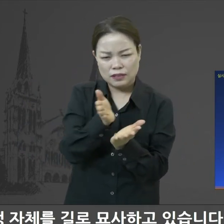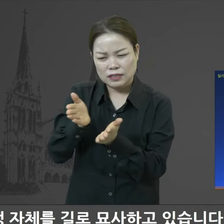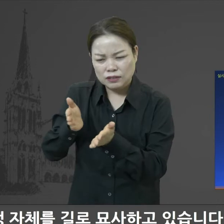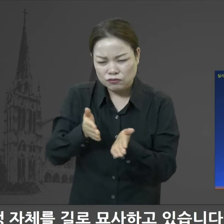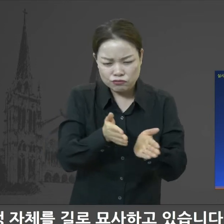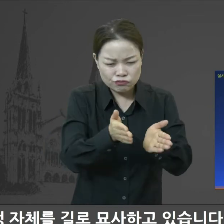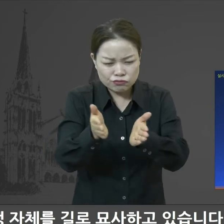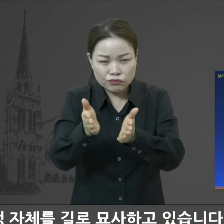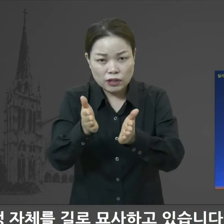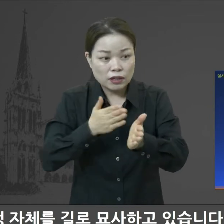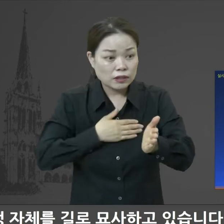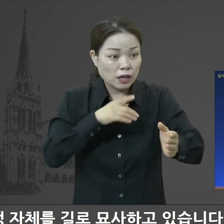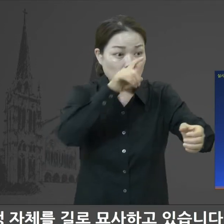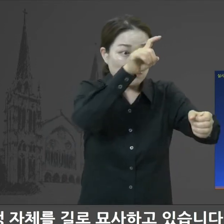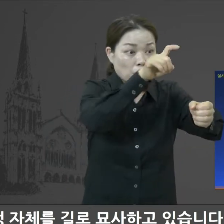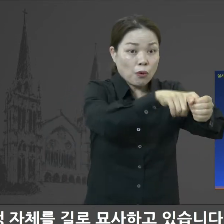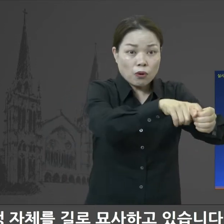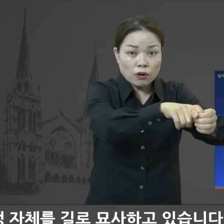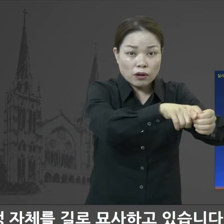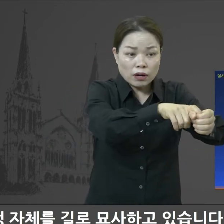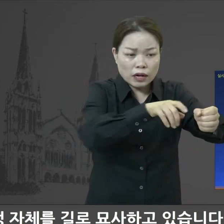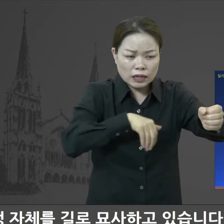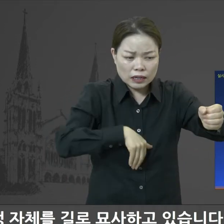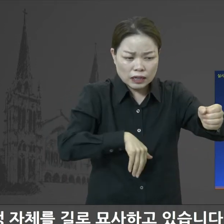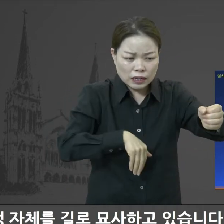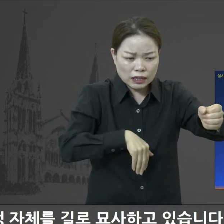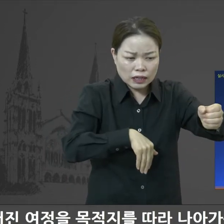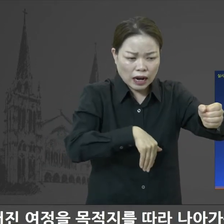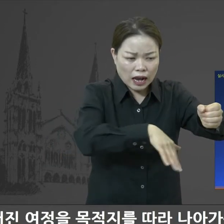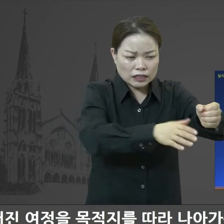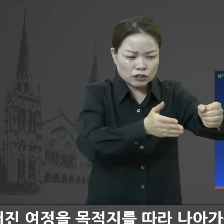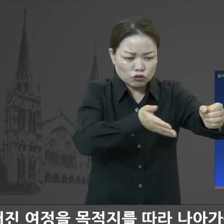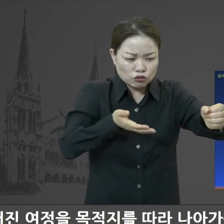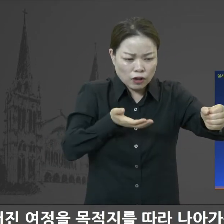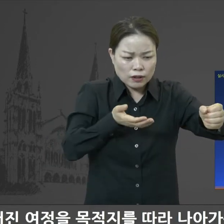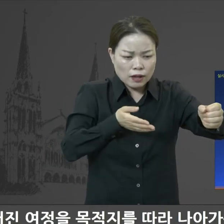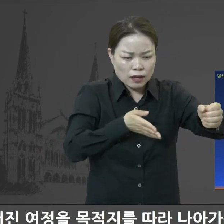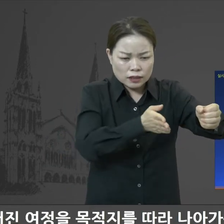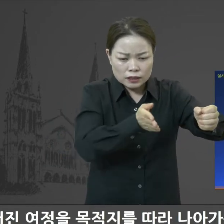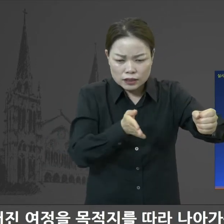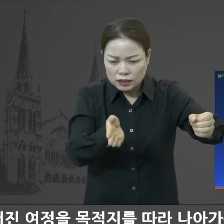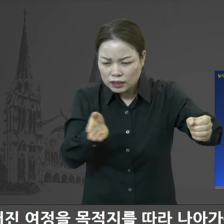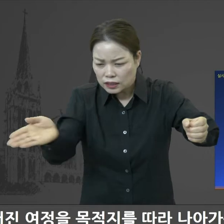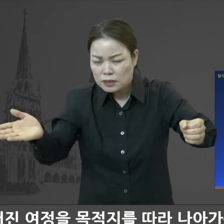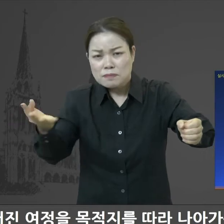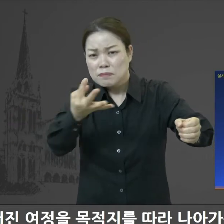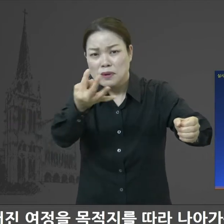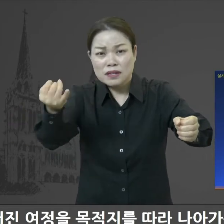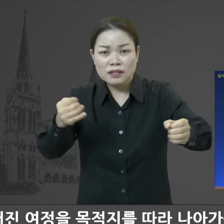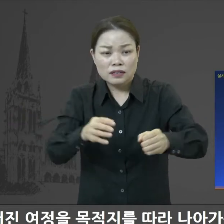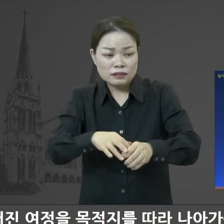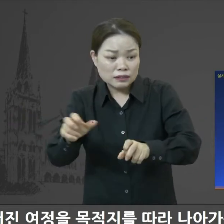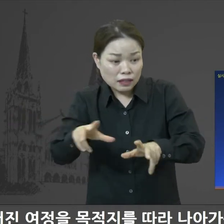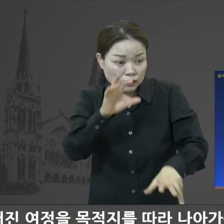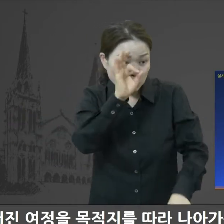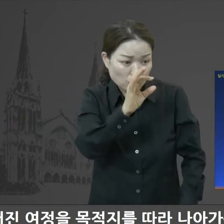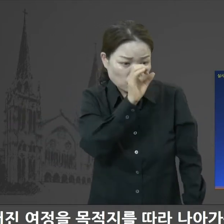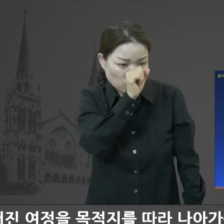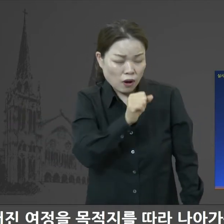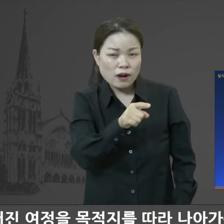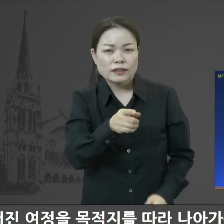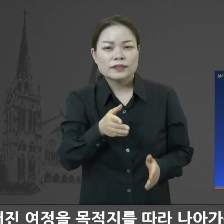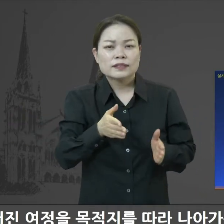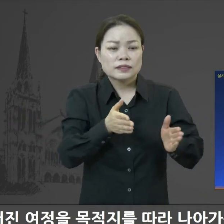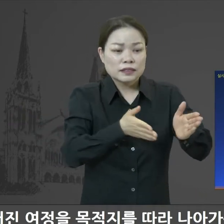내가 가는 곳은 저긴데 저까지 가는 많은 길들이 있습니다. 어떤 길은 당장 보기에는 좋아 보이지만 그